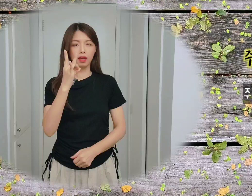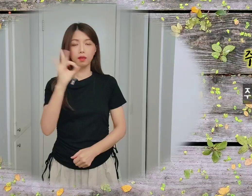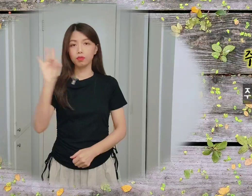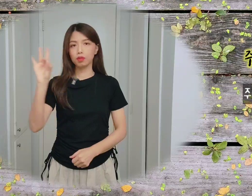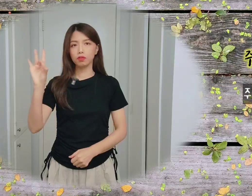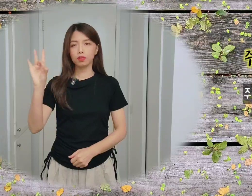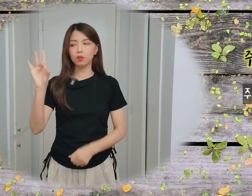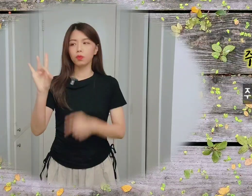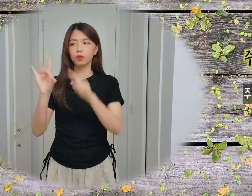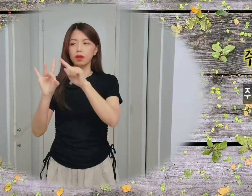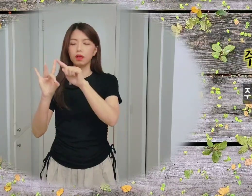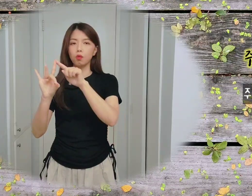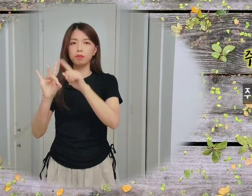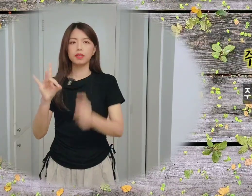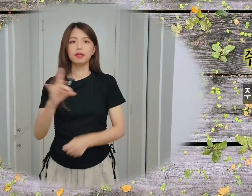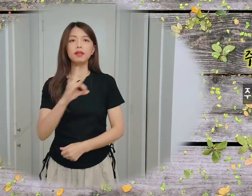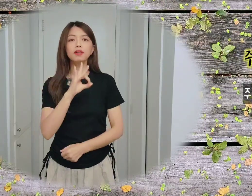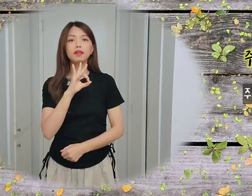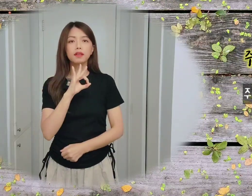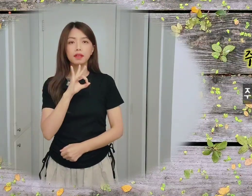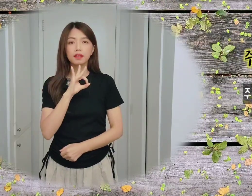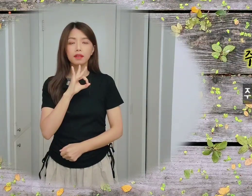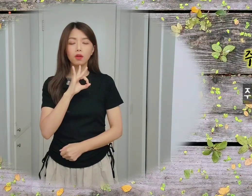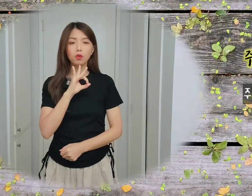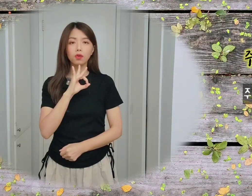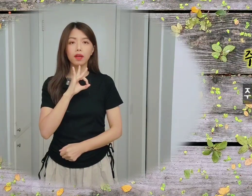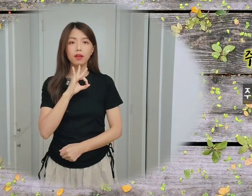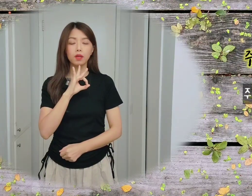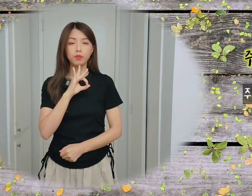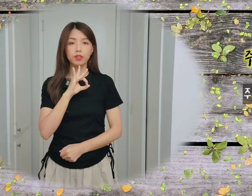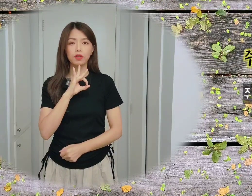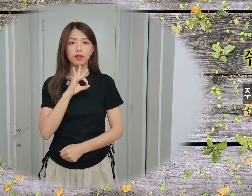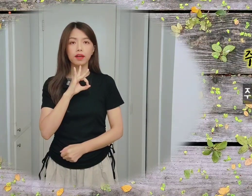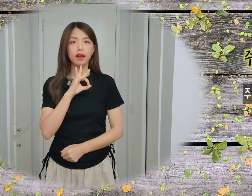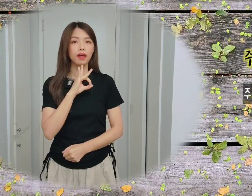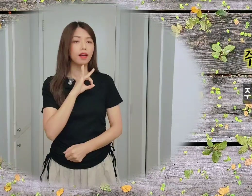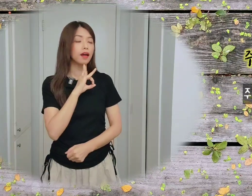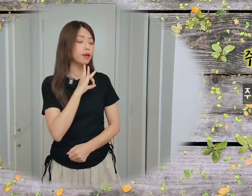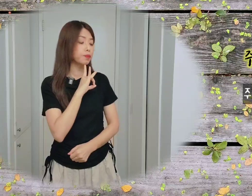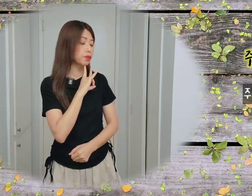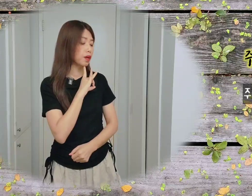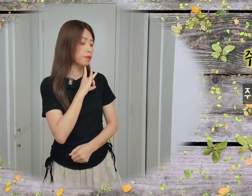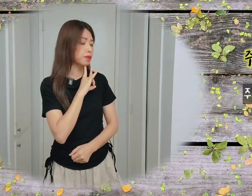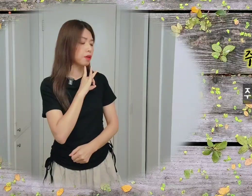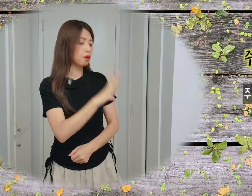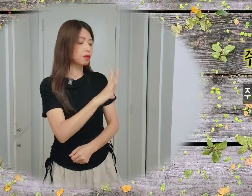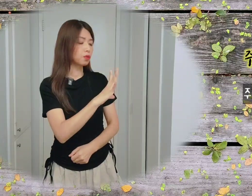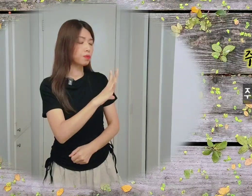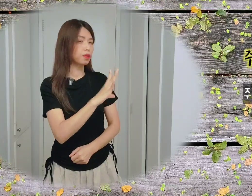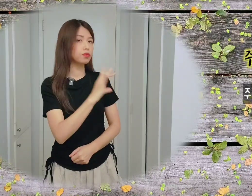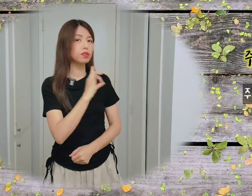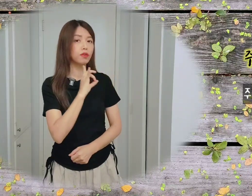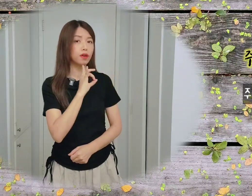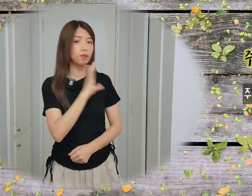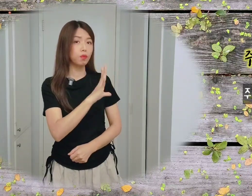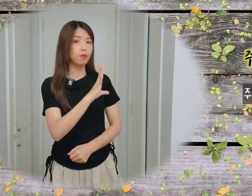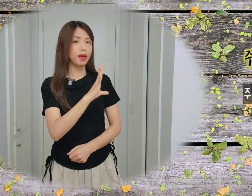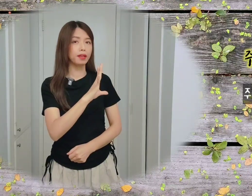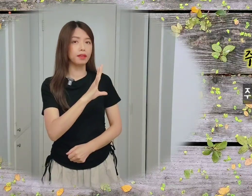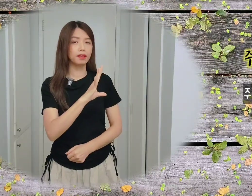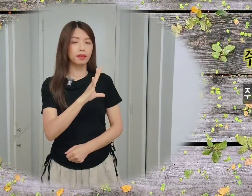동그랗게 붙여주시고, 검지를 턱 쪽에 이렇게 붙이셨다가 앞으로 나가면서 손을 풀어주시는